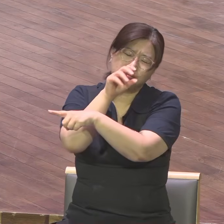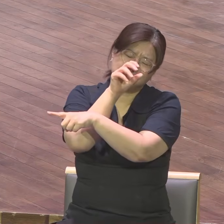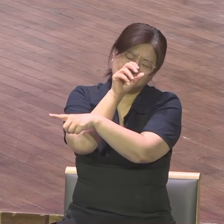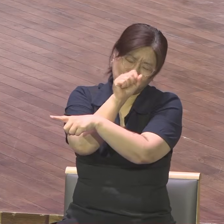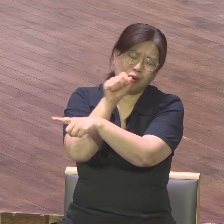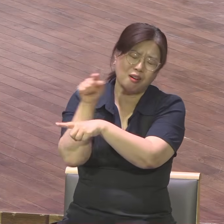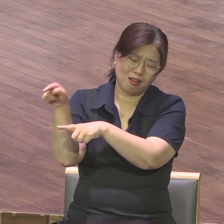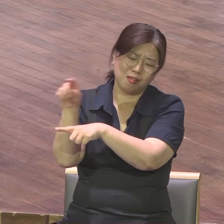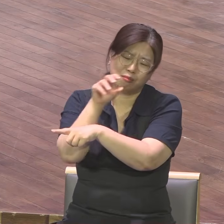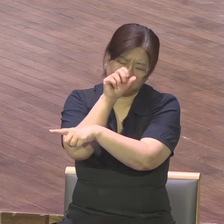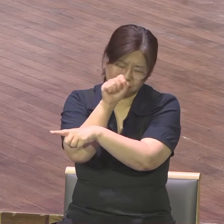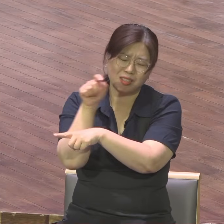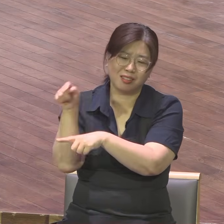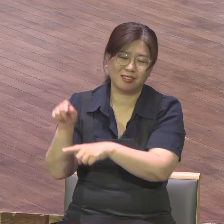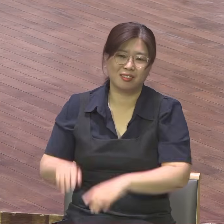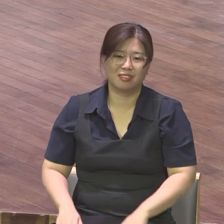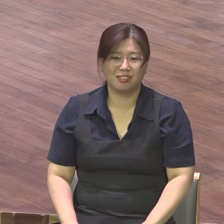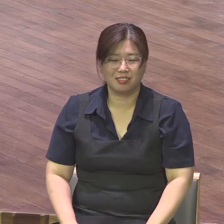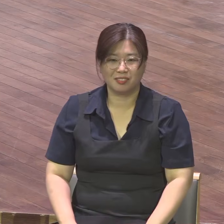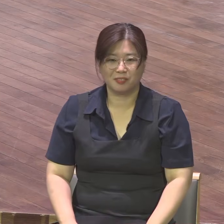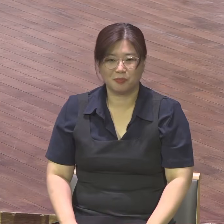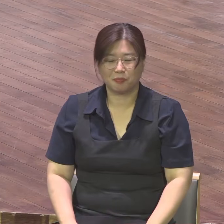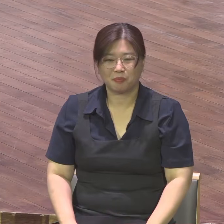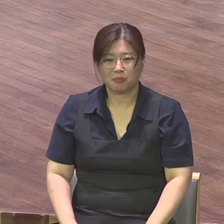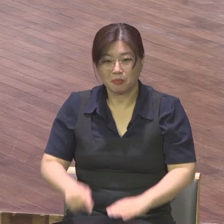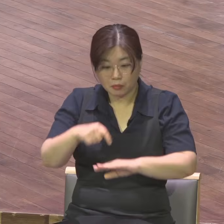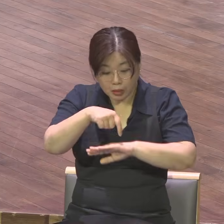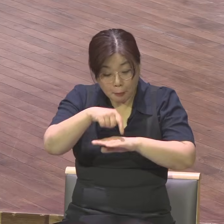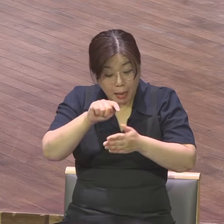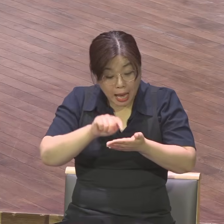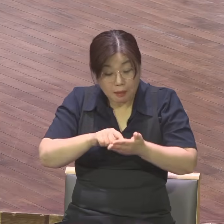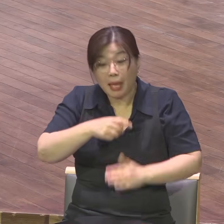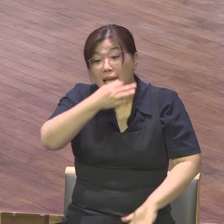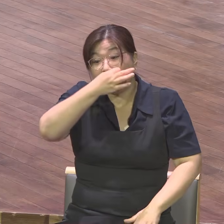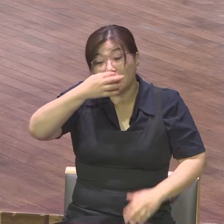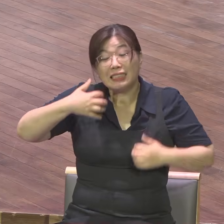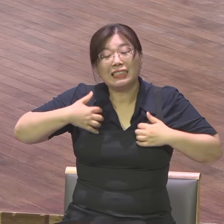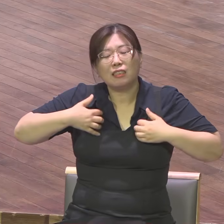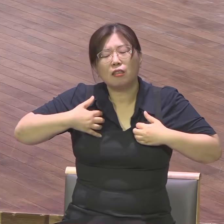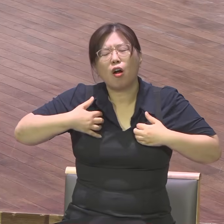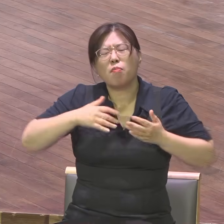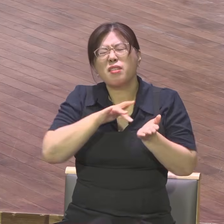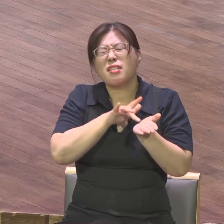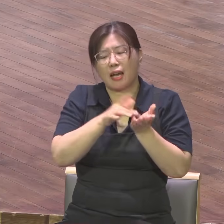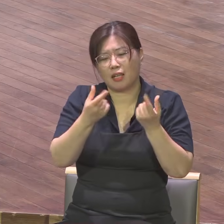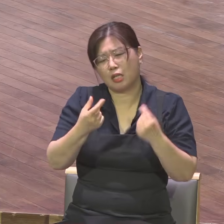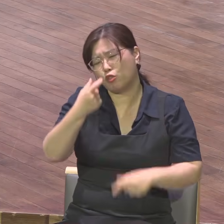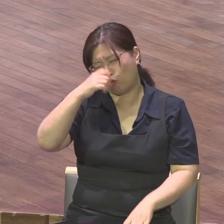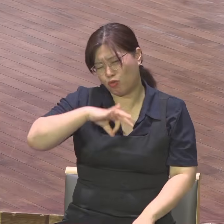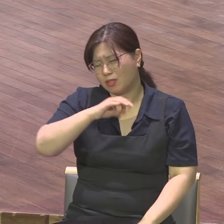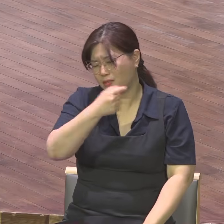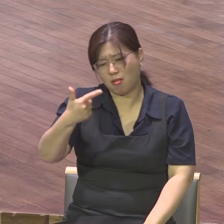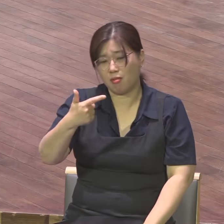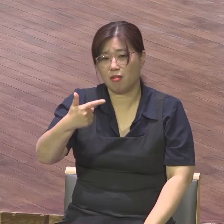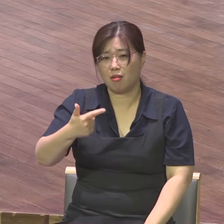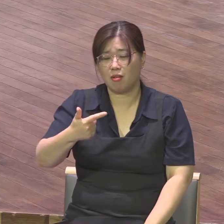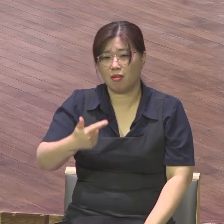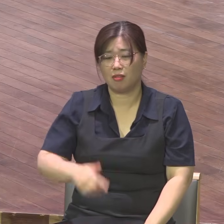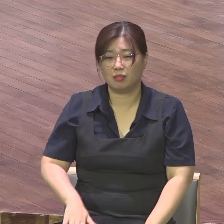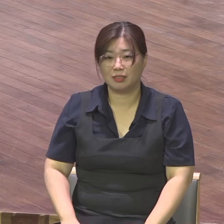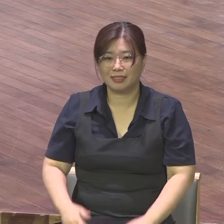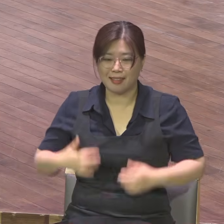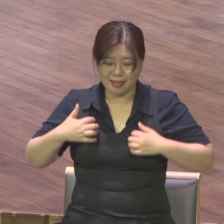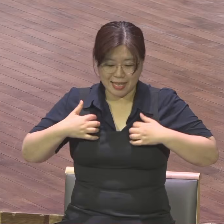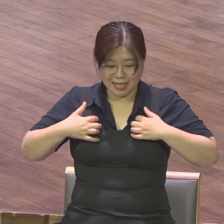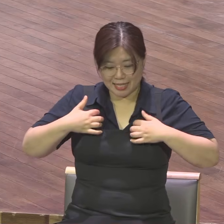마음의 즐거움이 양약이라 그랬어요. 마음의 즐거움, 마음의 분노와 마음의 걱정과 마음의 염려 하나님 빼고 하는